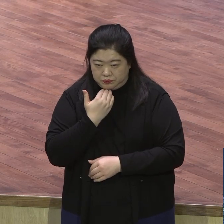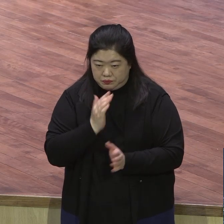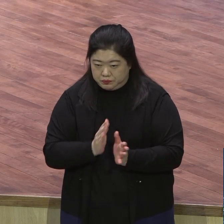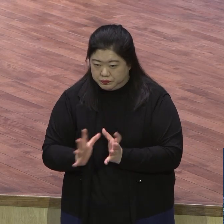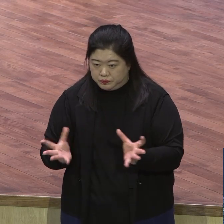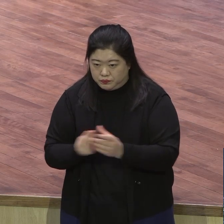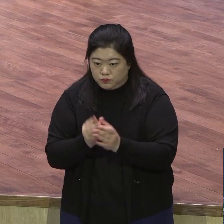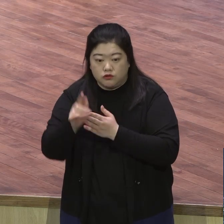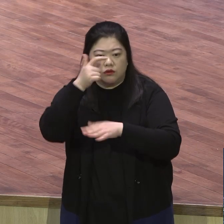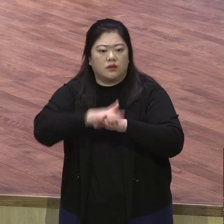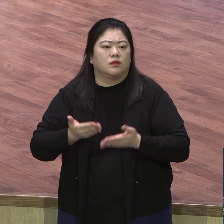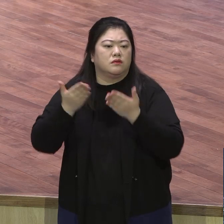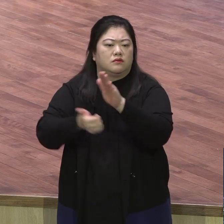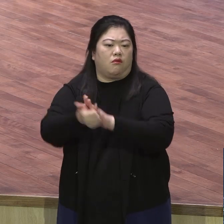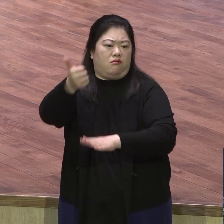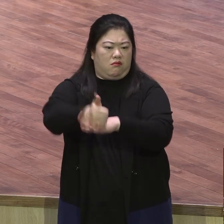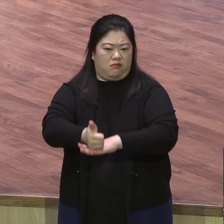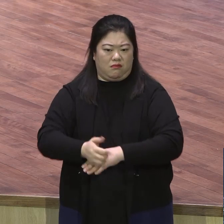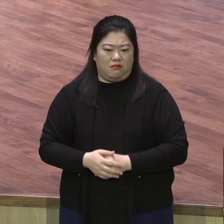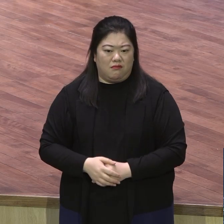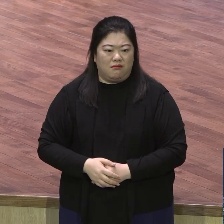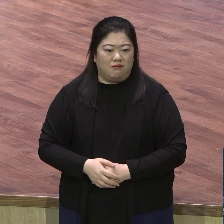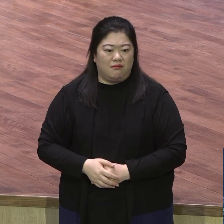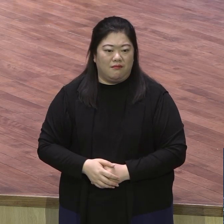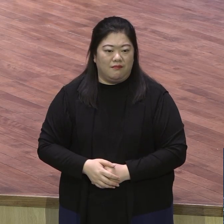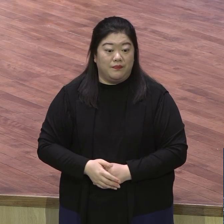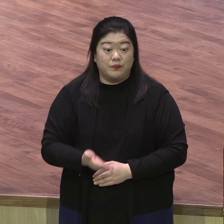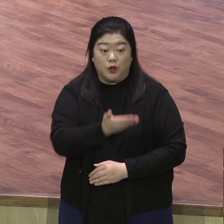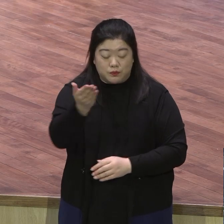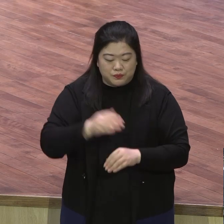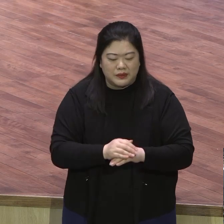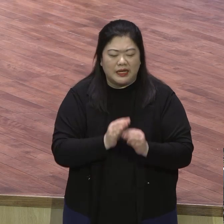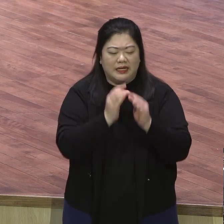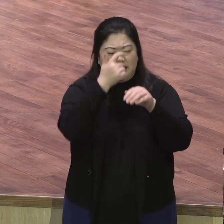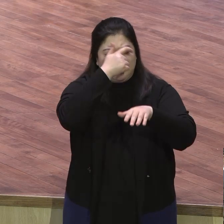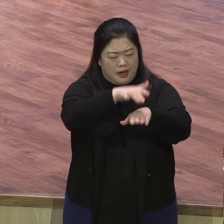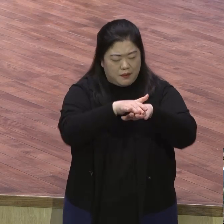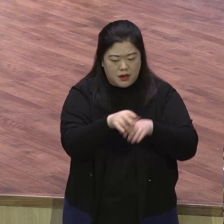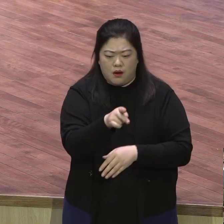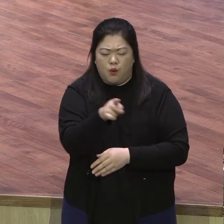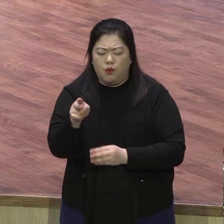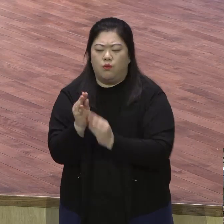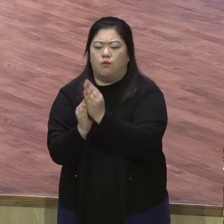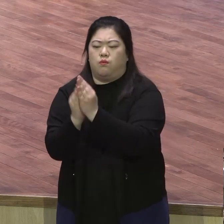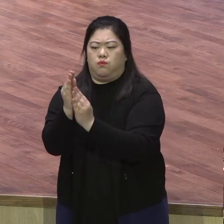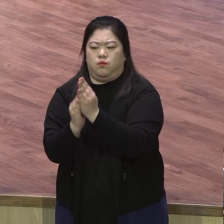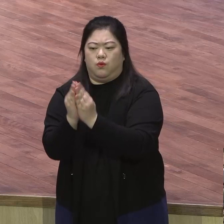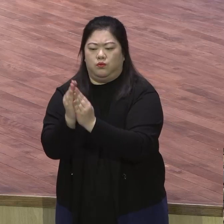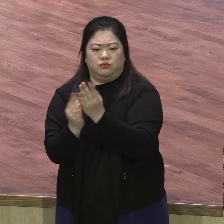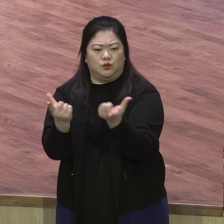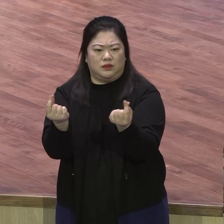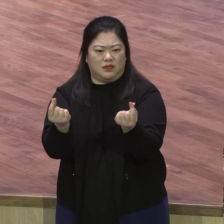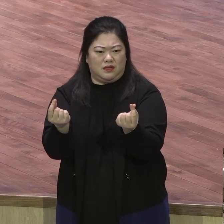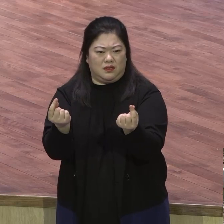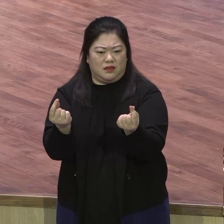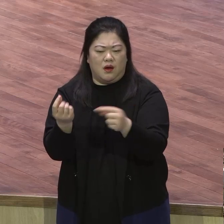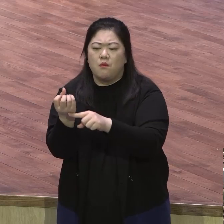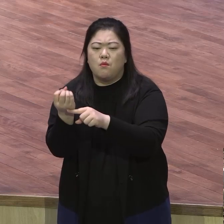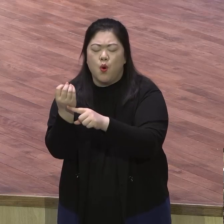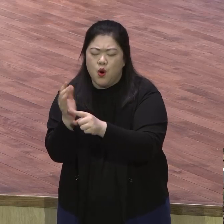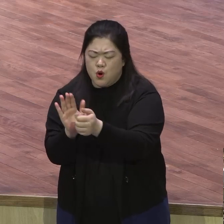여러분 소중한 보석입니다. 예배 예배 데려가면 내가 소중한 보석